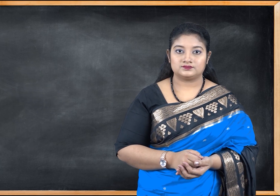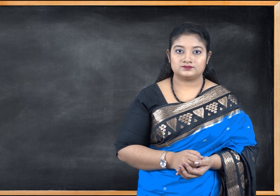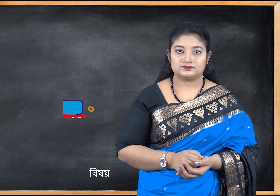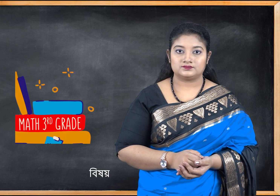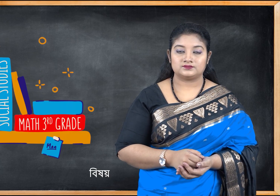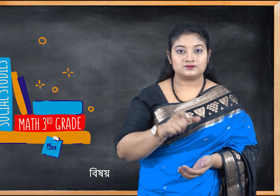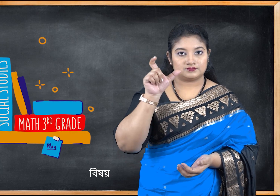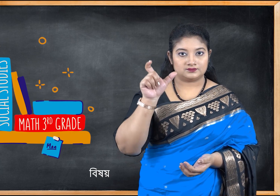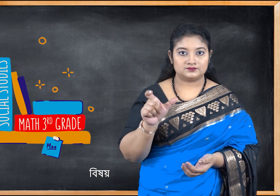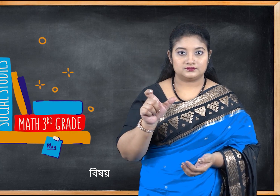বিষয়,